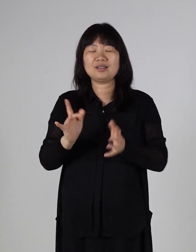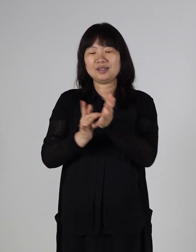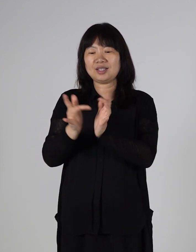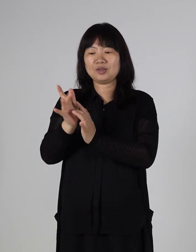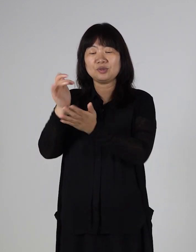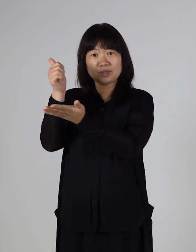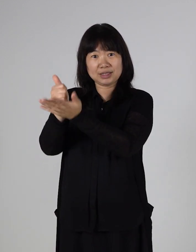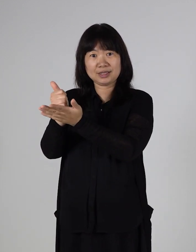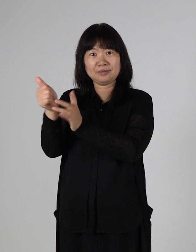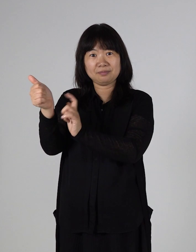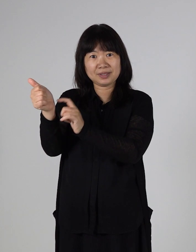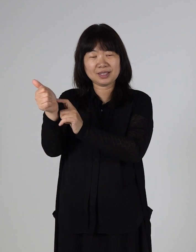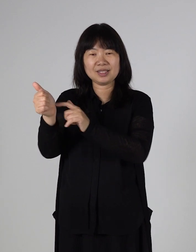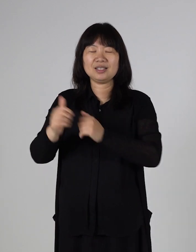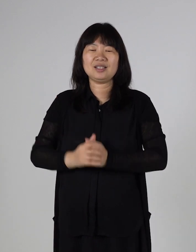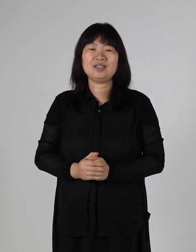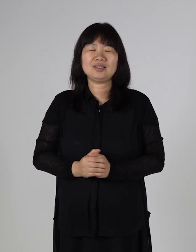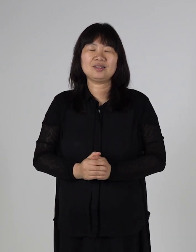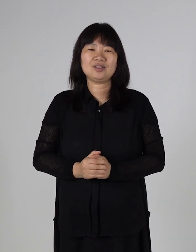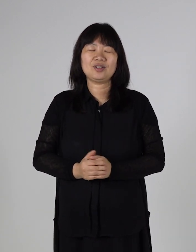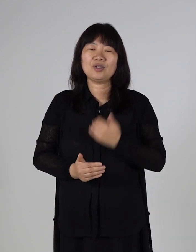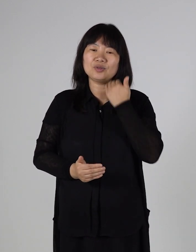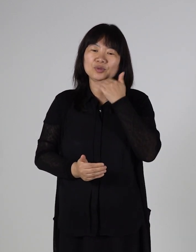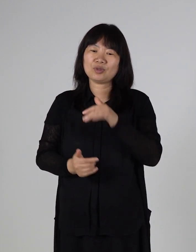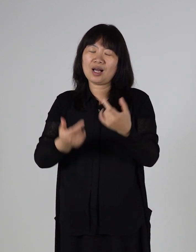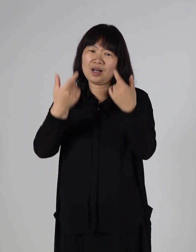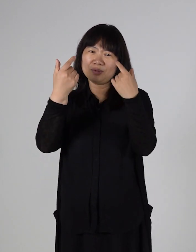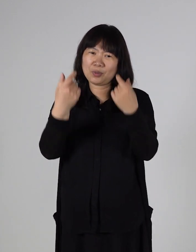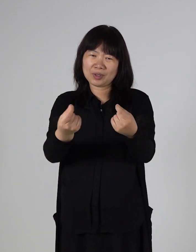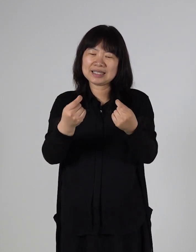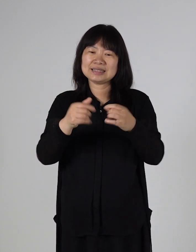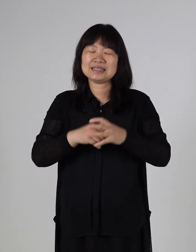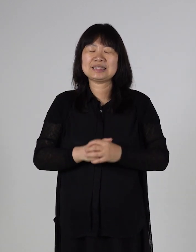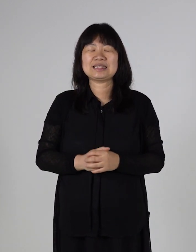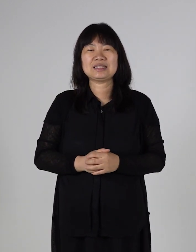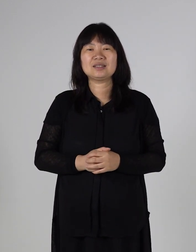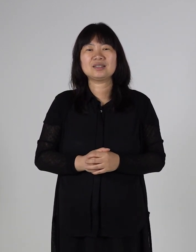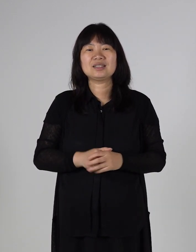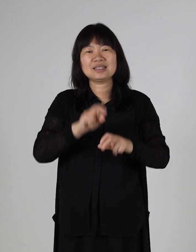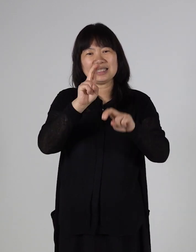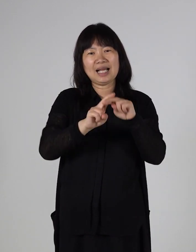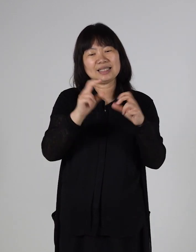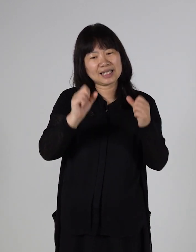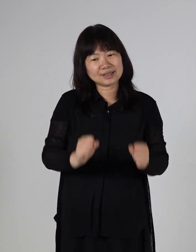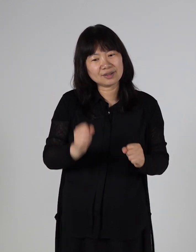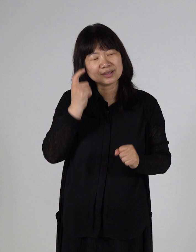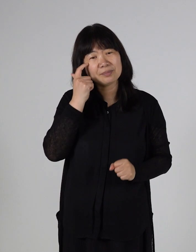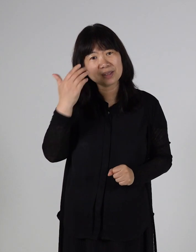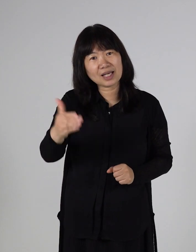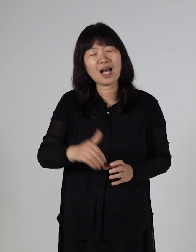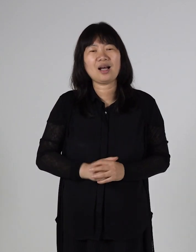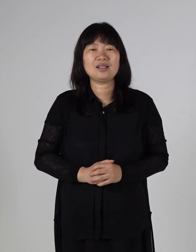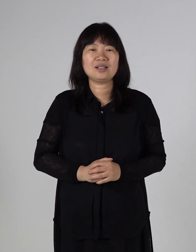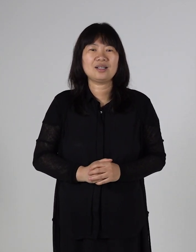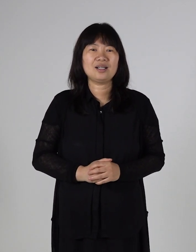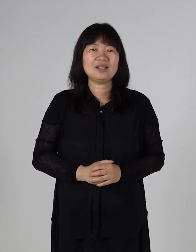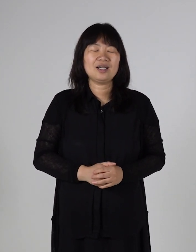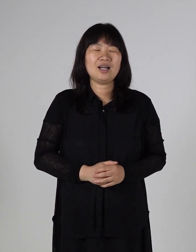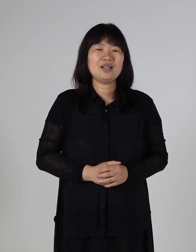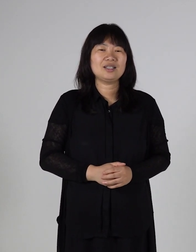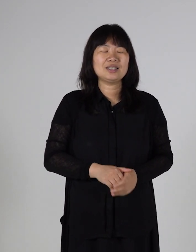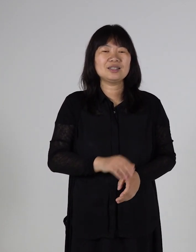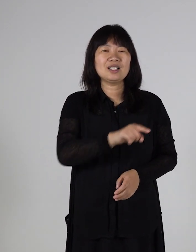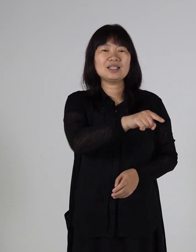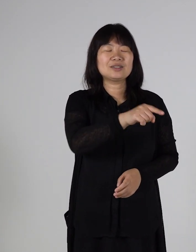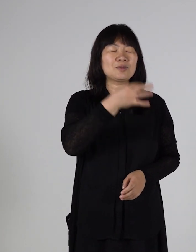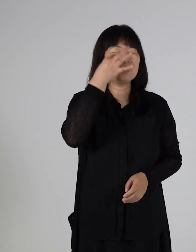예수님이 누구와 똑같이 취급되어서 이 땅에 오셨다는 얘기입니까? 그런 자들과 비천한